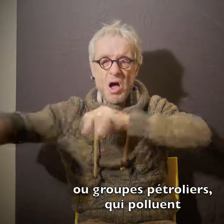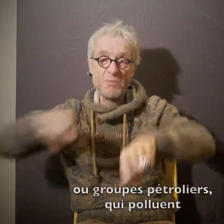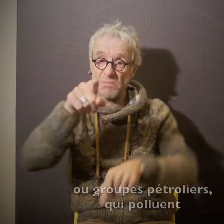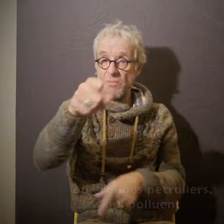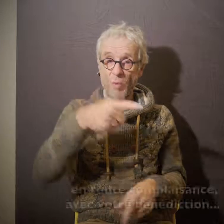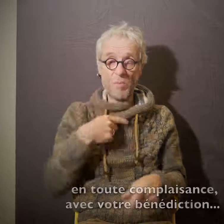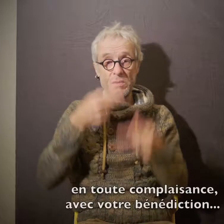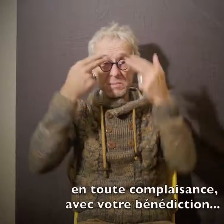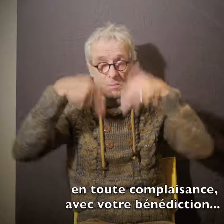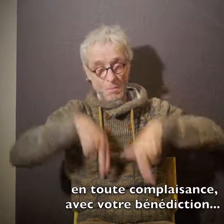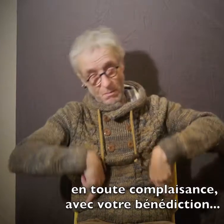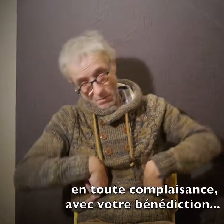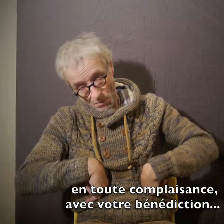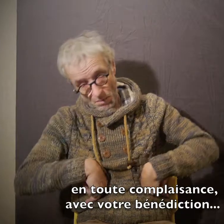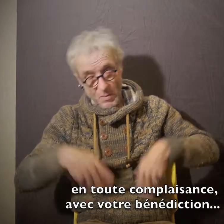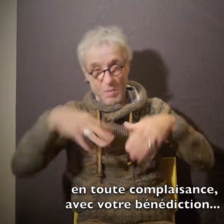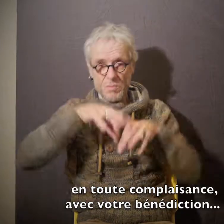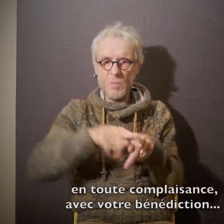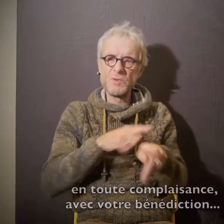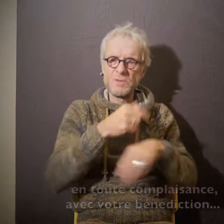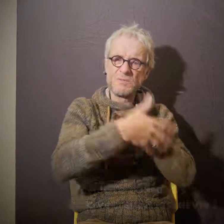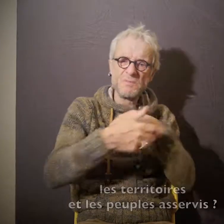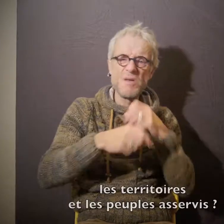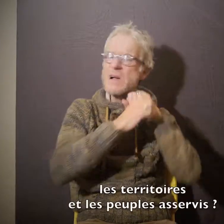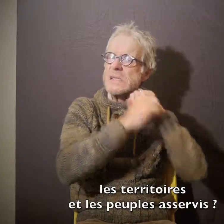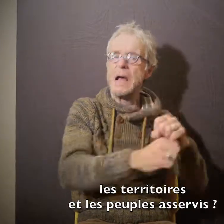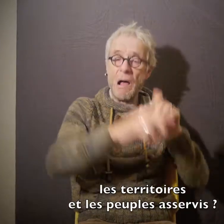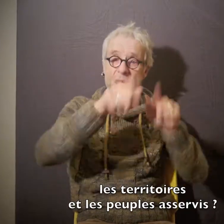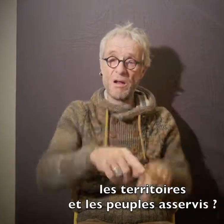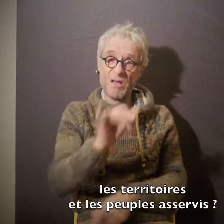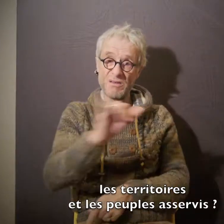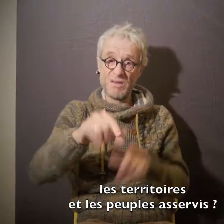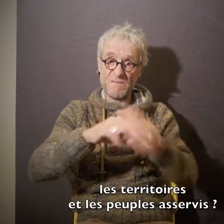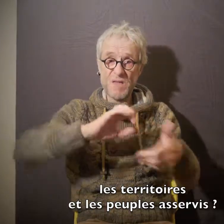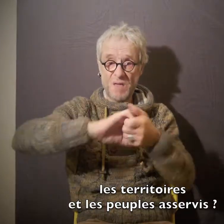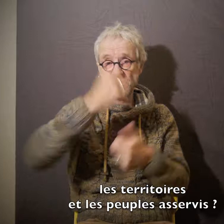avec votre bénédiction, les territoires et les peuples asservis?